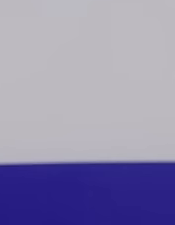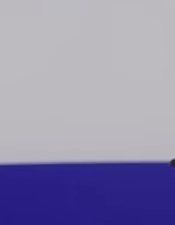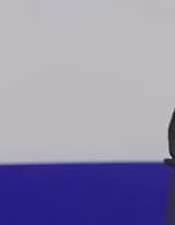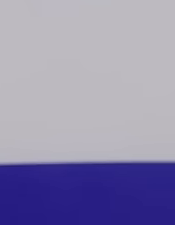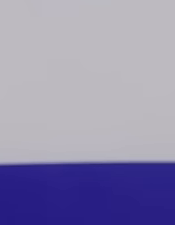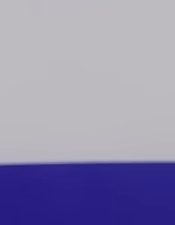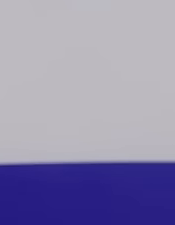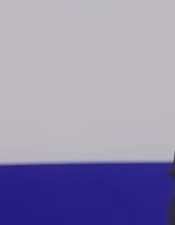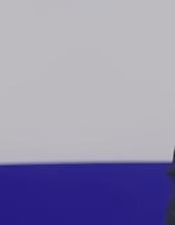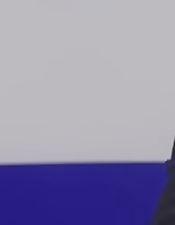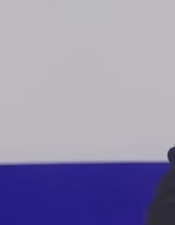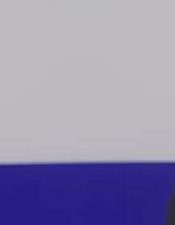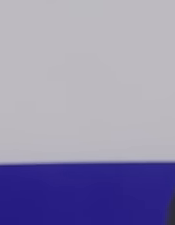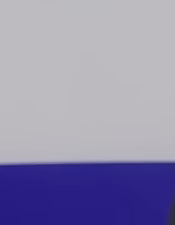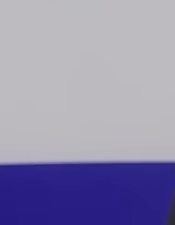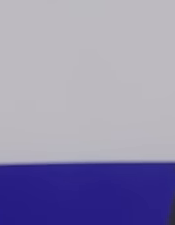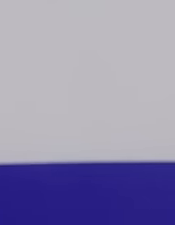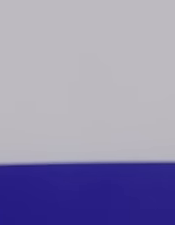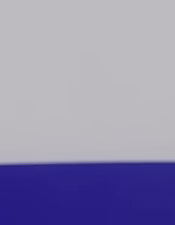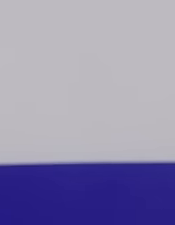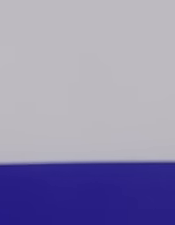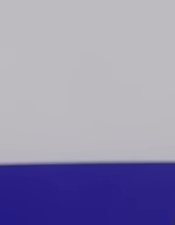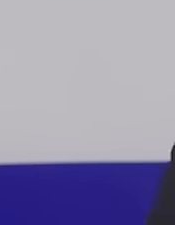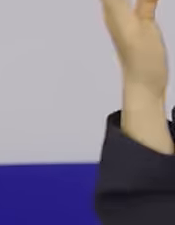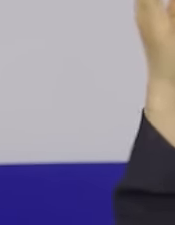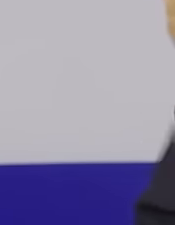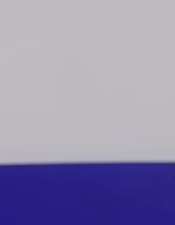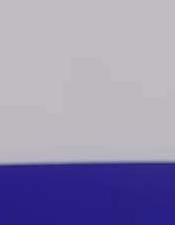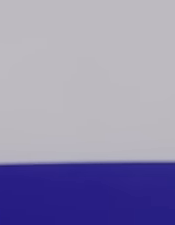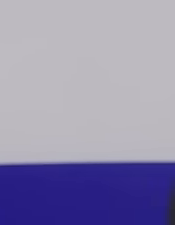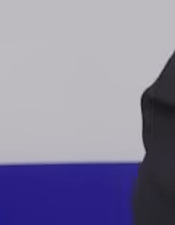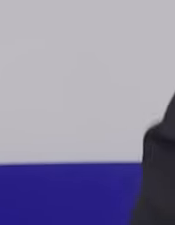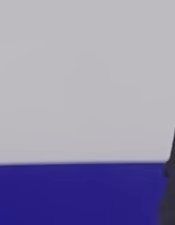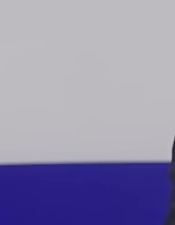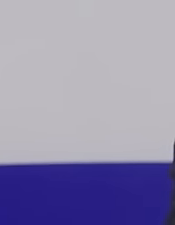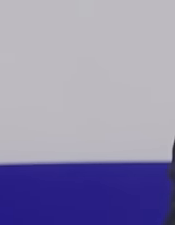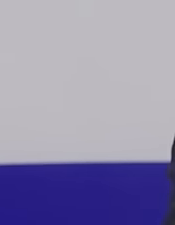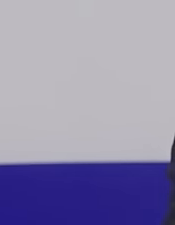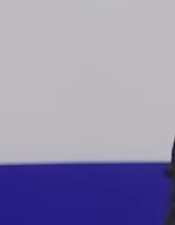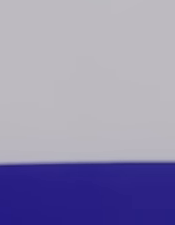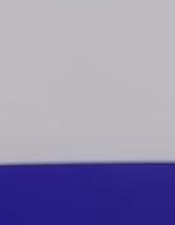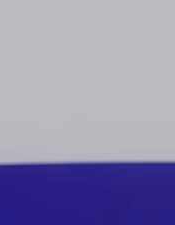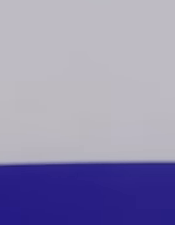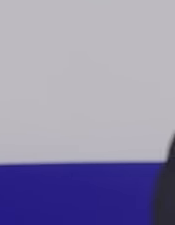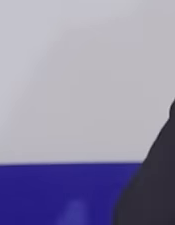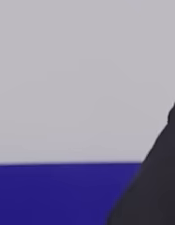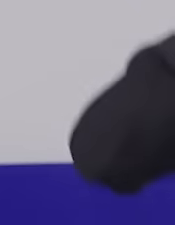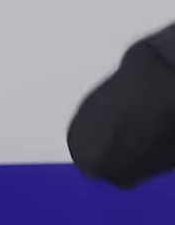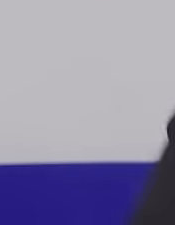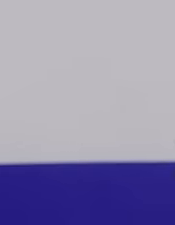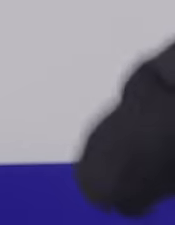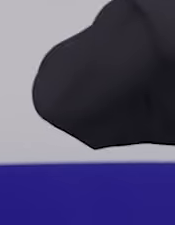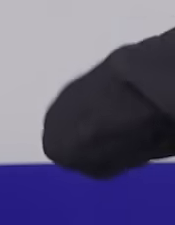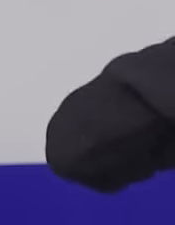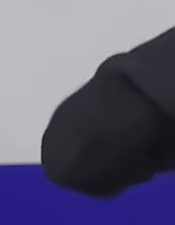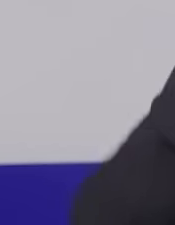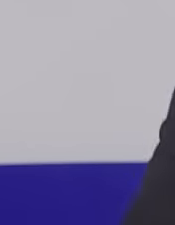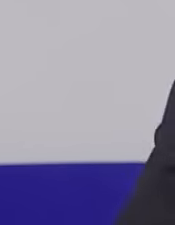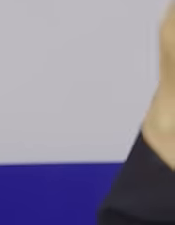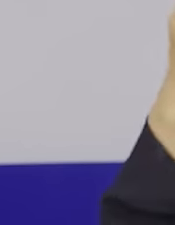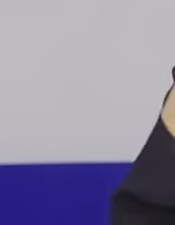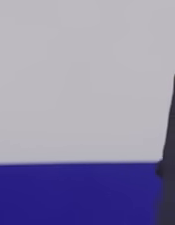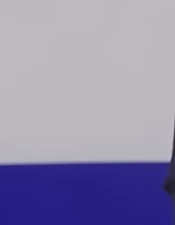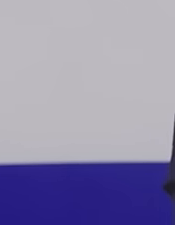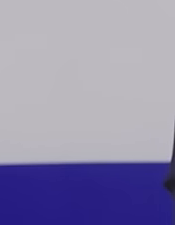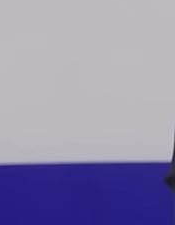민주당은 개방된 플랫폼을 가진 오픈소스 정당으로 확실하게 업그레이드 될